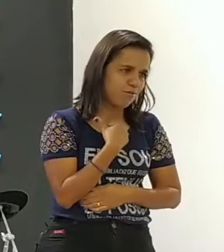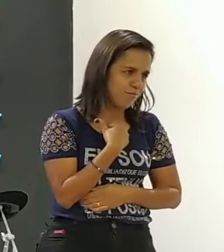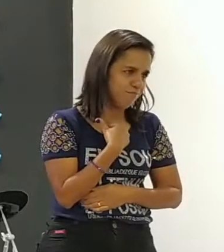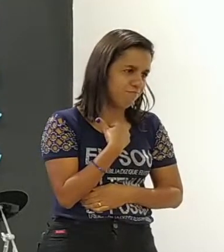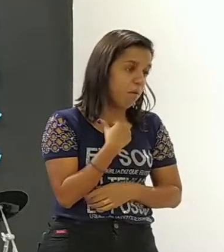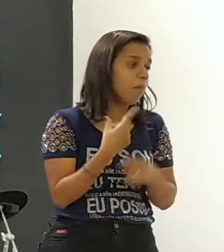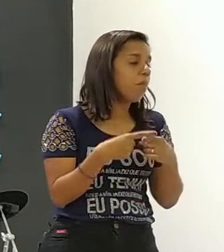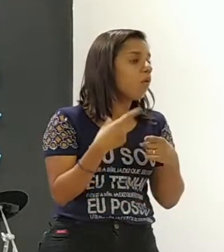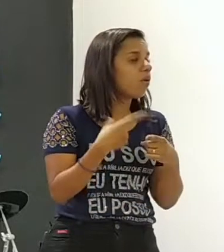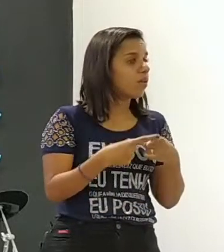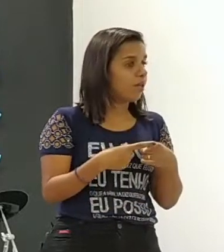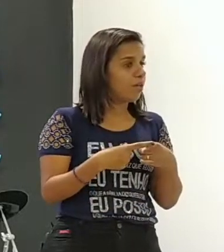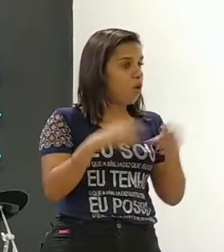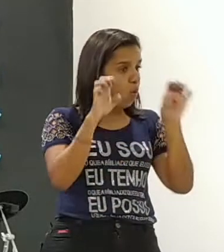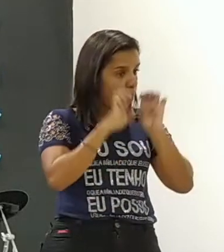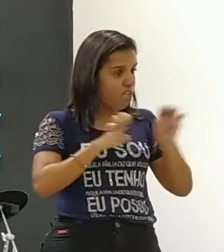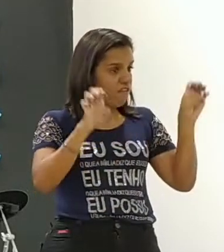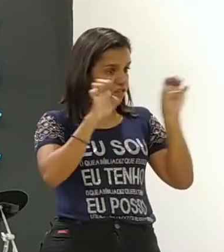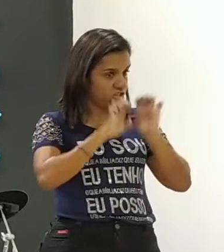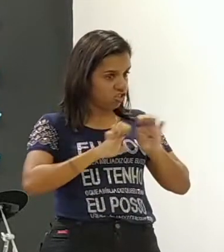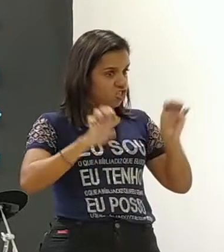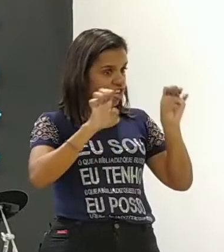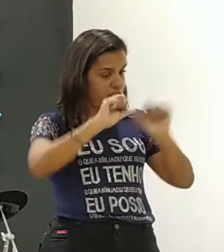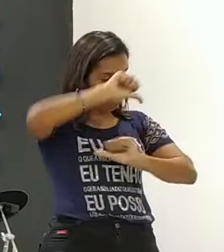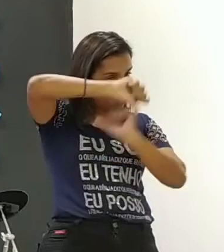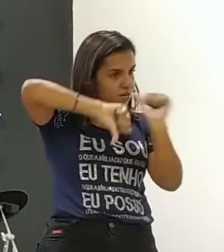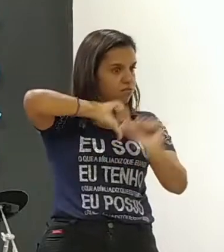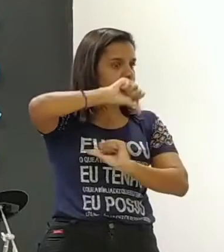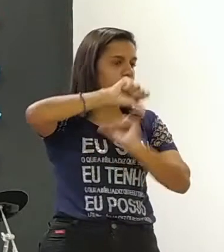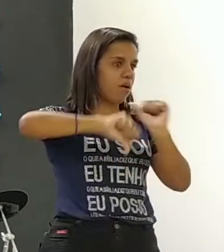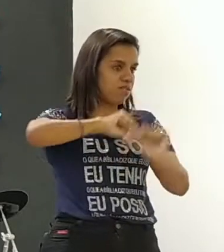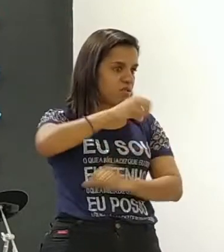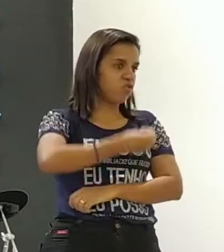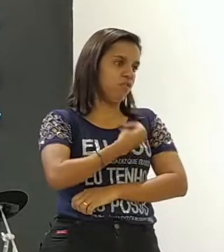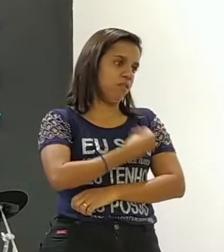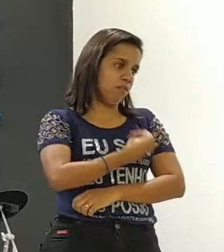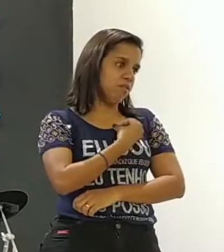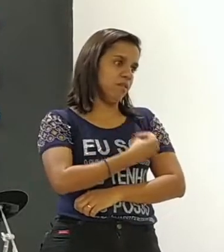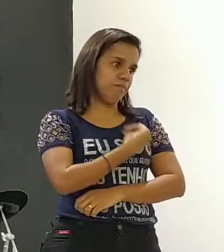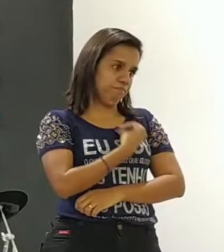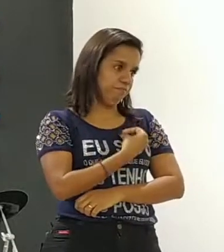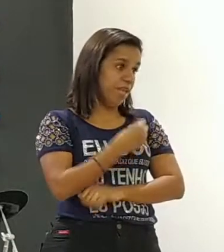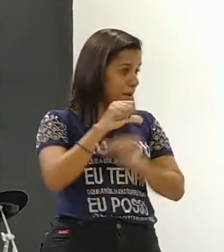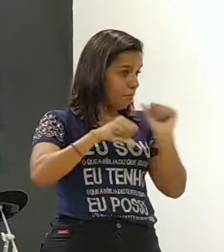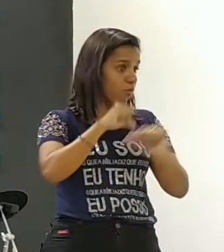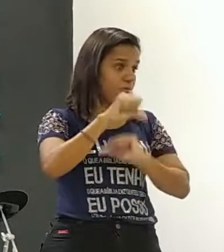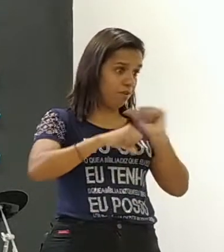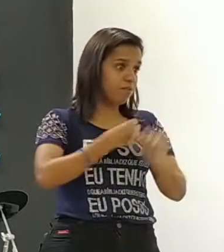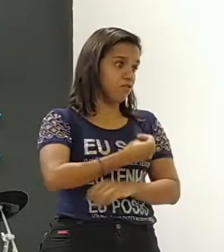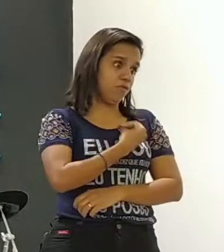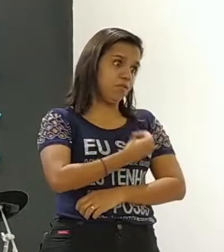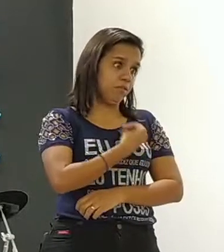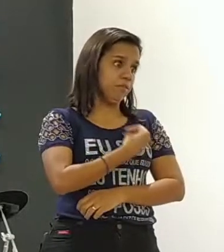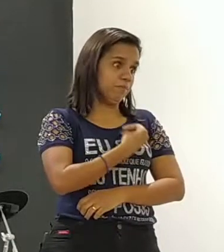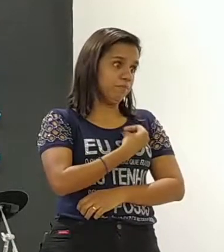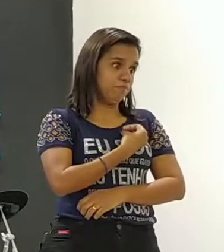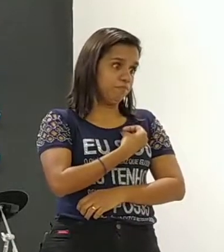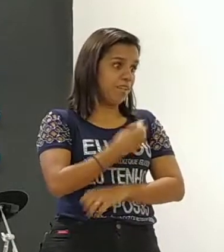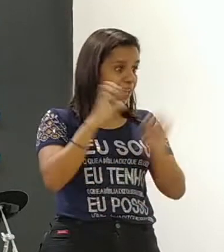Sabe por quê? Porque o Evangelho é transformação, Evangelho é mudança de